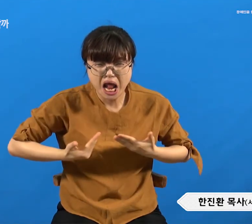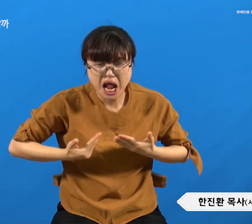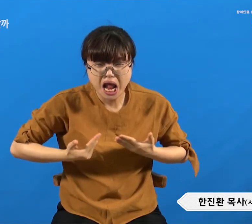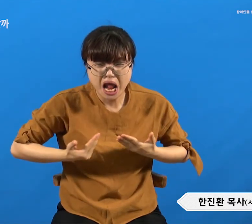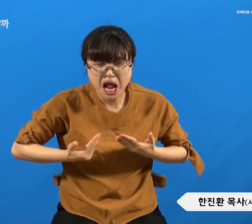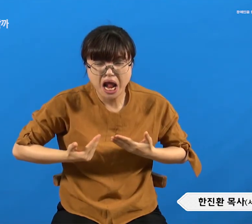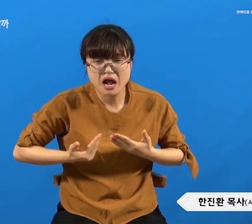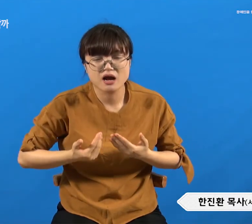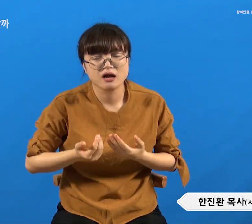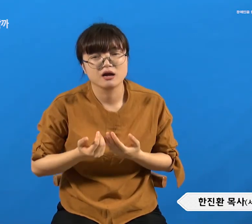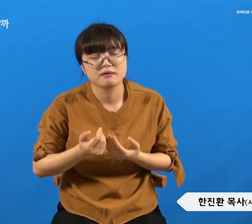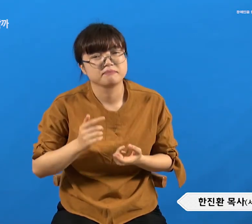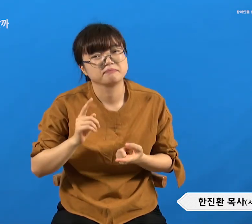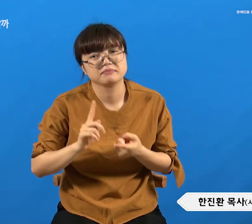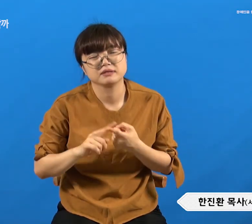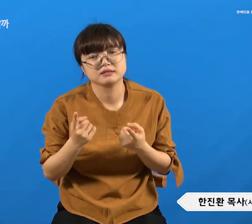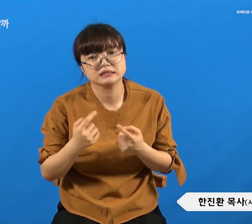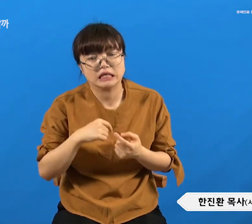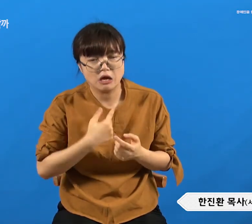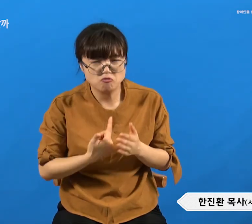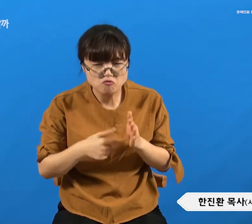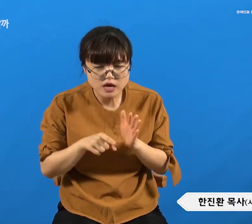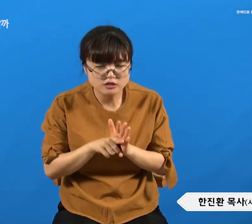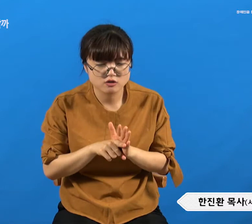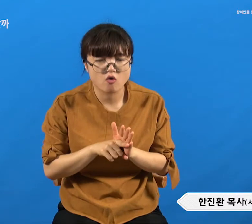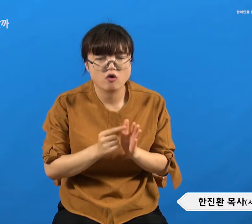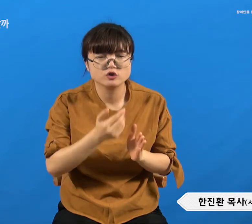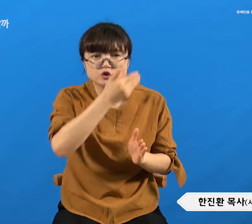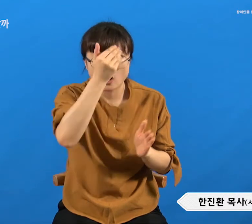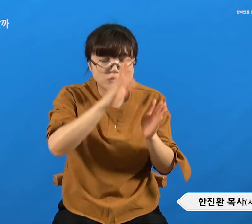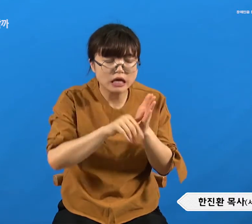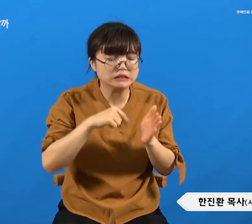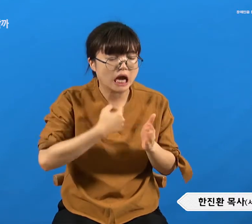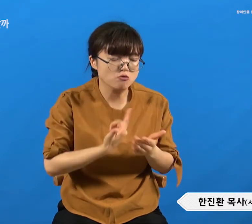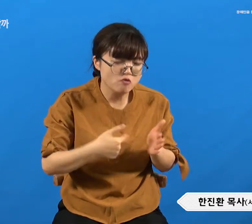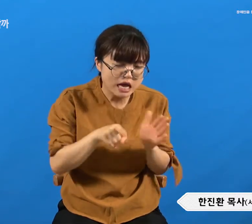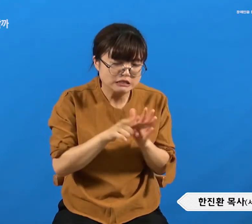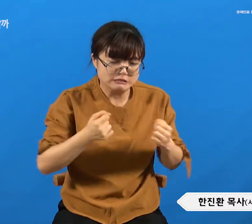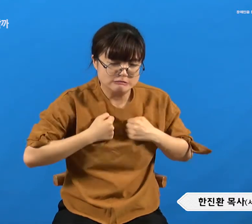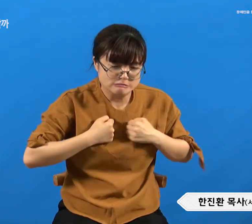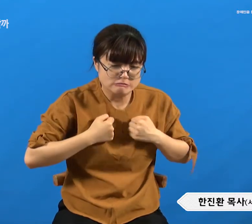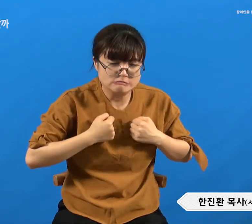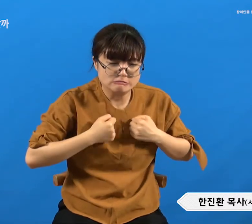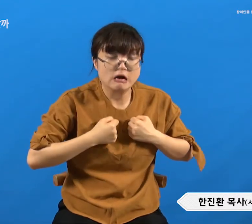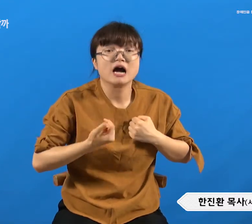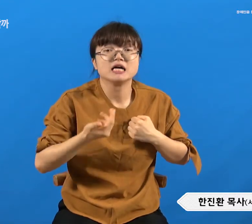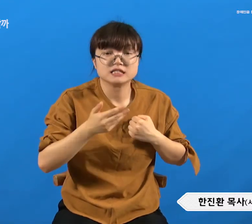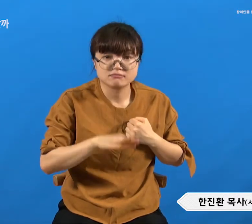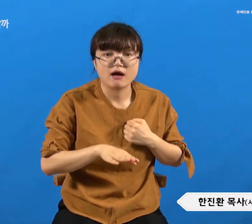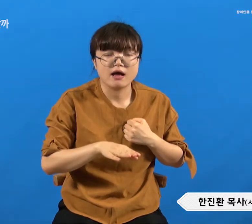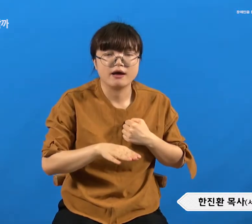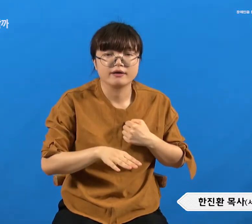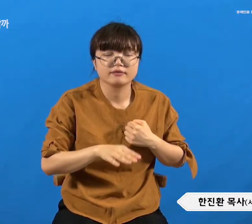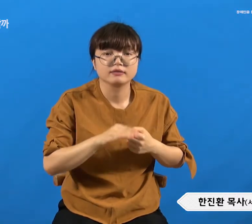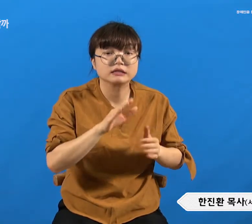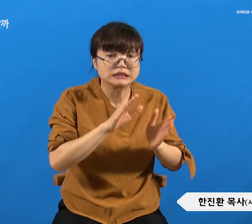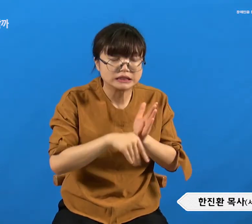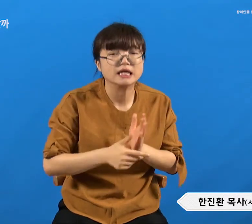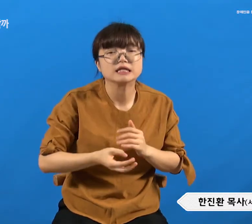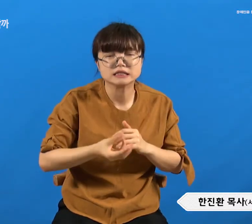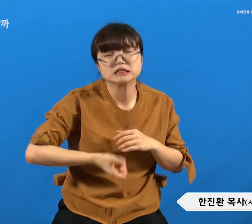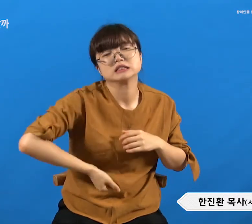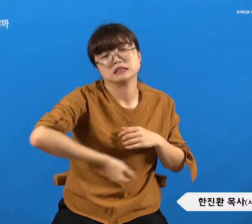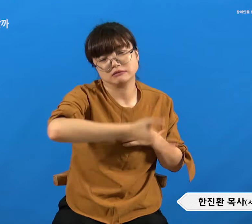합니다. 전반전에 열심히 자신을 위해서 산 것은 전반전은 파종의 시기이기